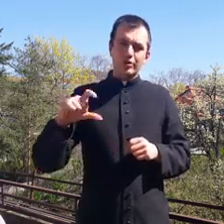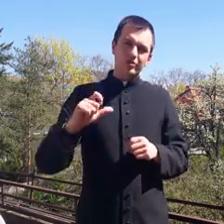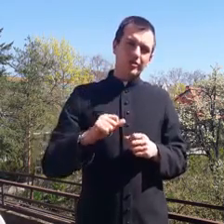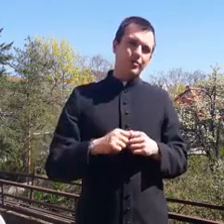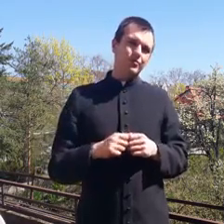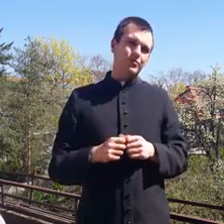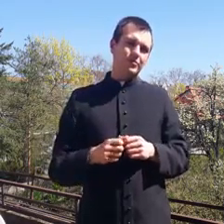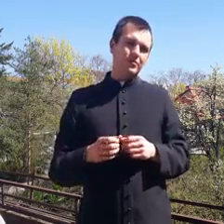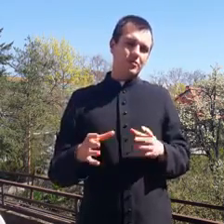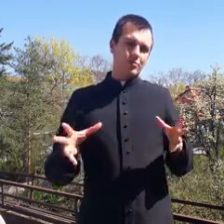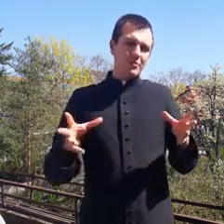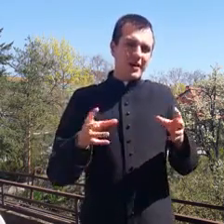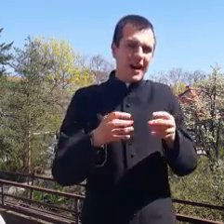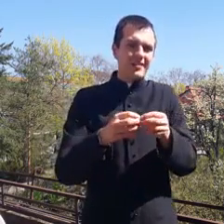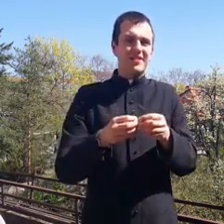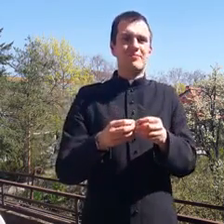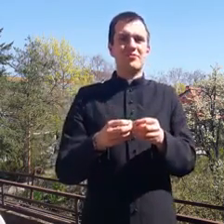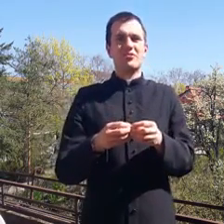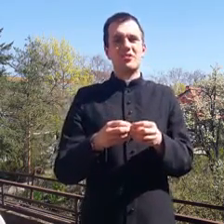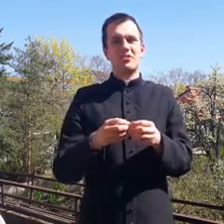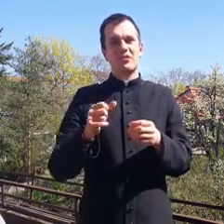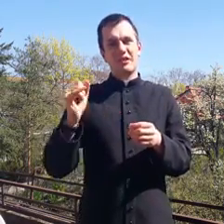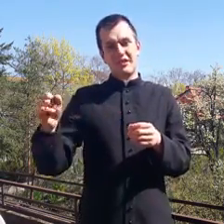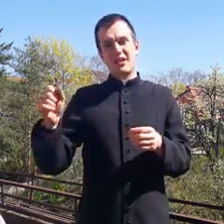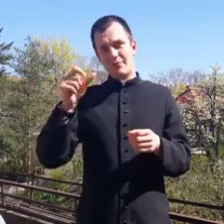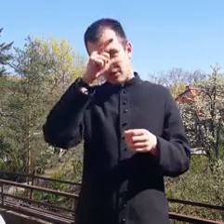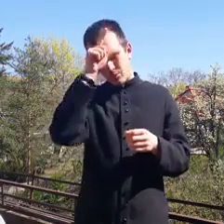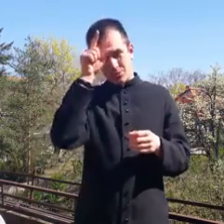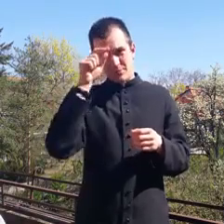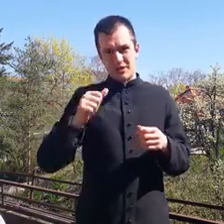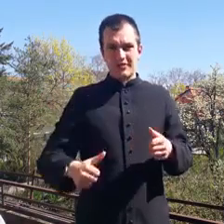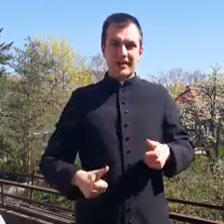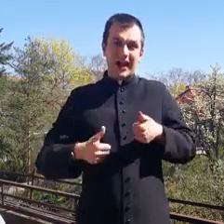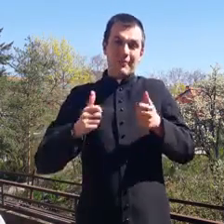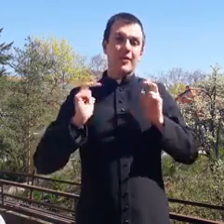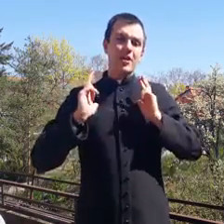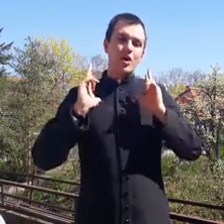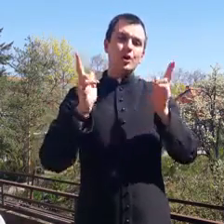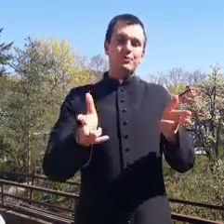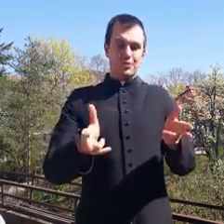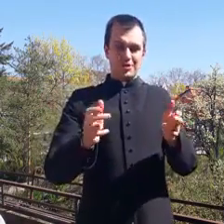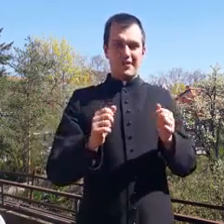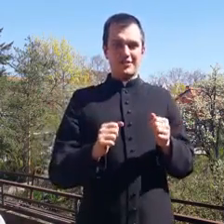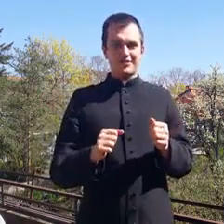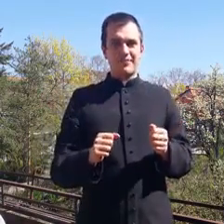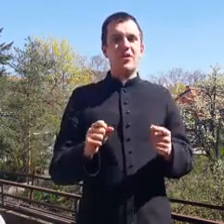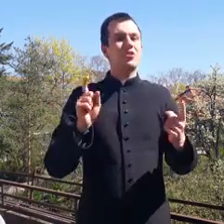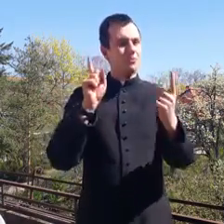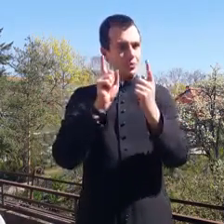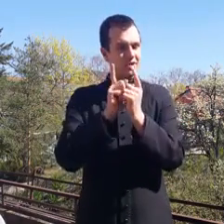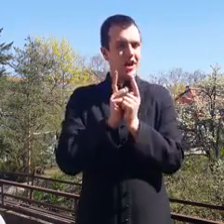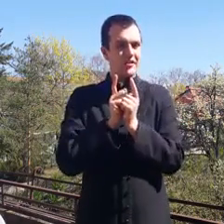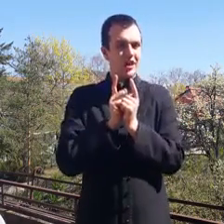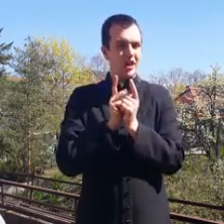to co robimy razem z innymi ludźmi tak aby odpoczywać spotkania